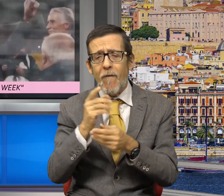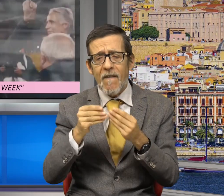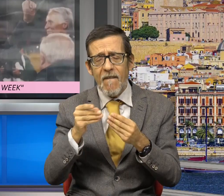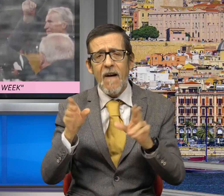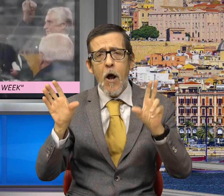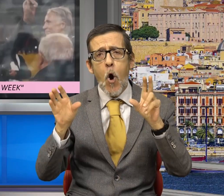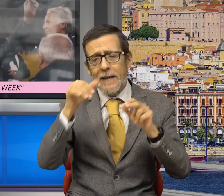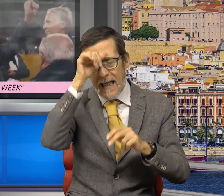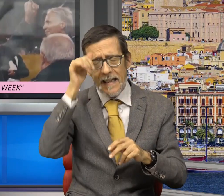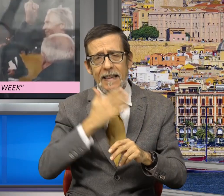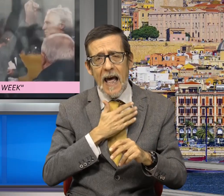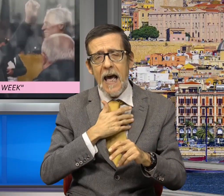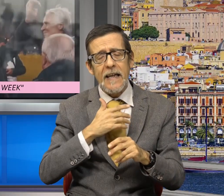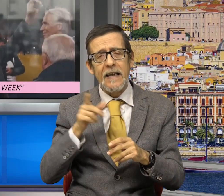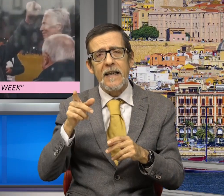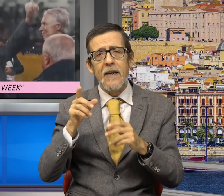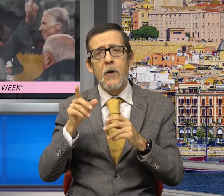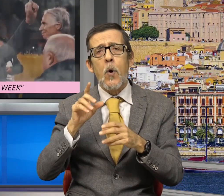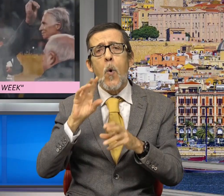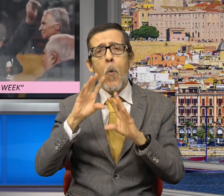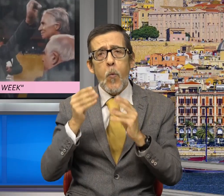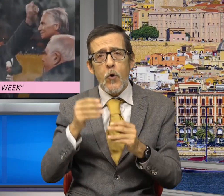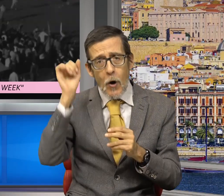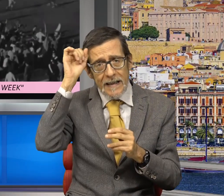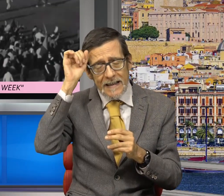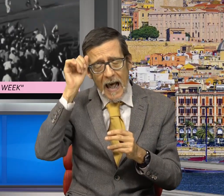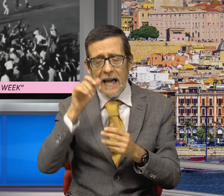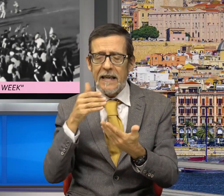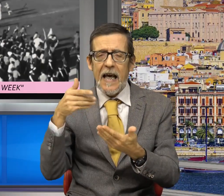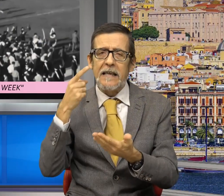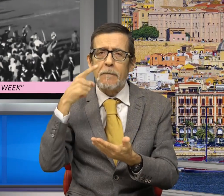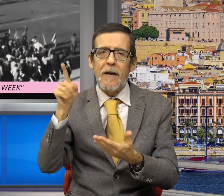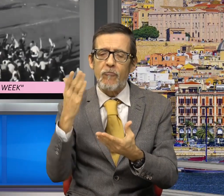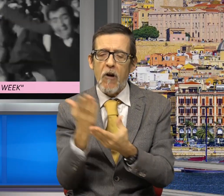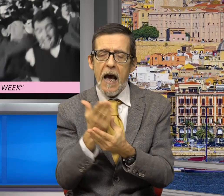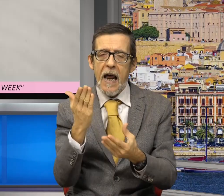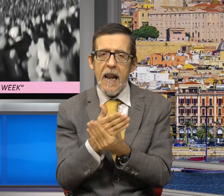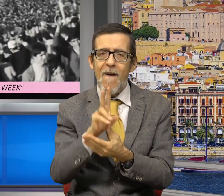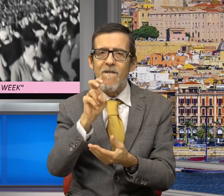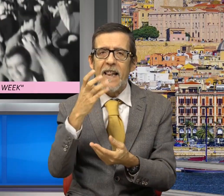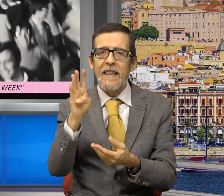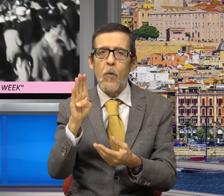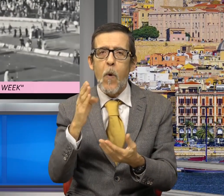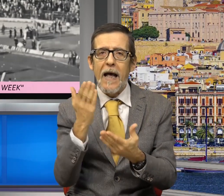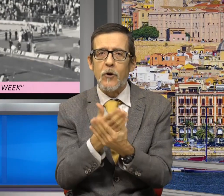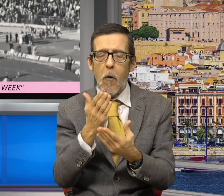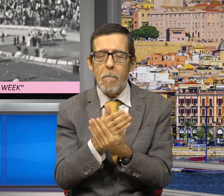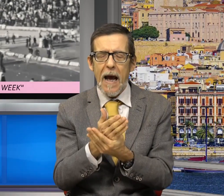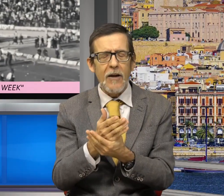L'Unione Sarda proporrà in edicola uno speciale di 24 pagine dedicato al campione che trascinò a suon di gol il Cagliari a vincere